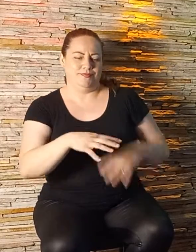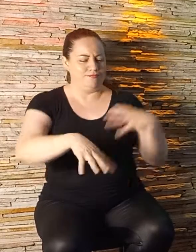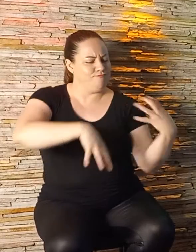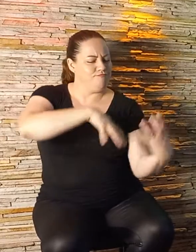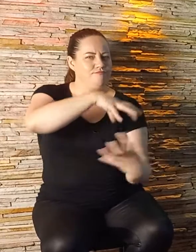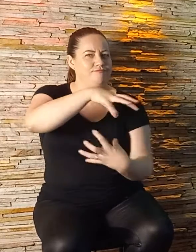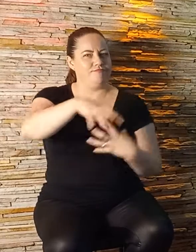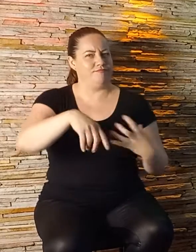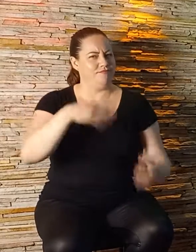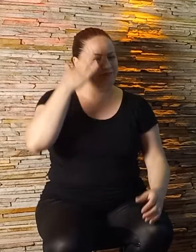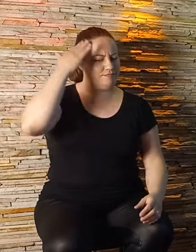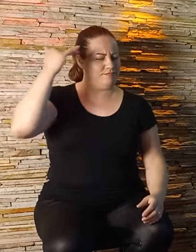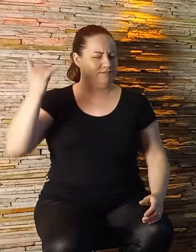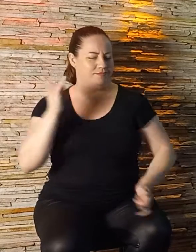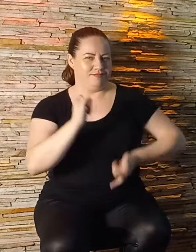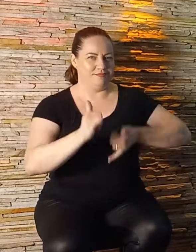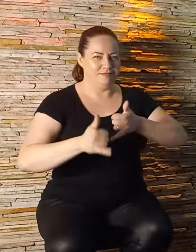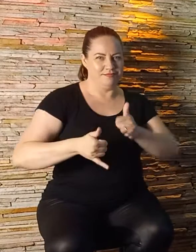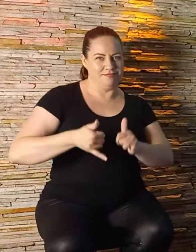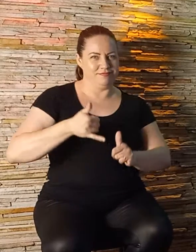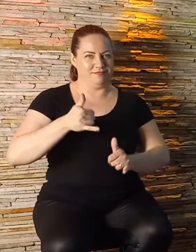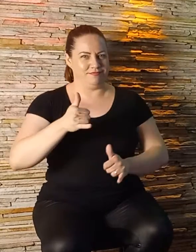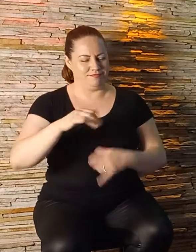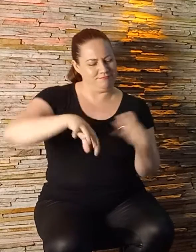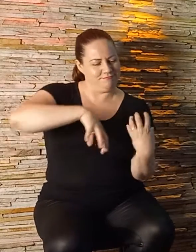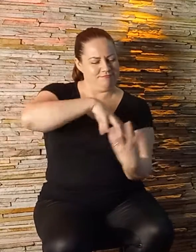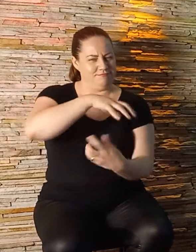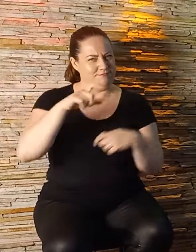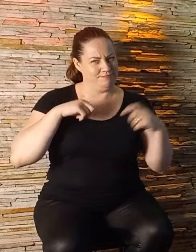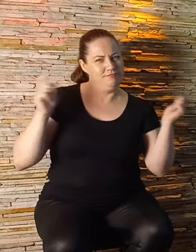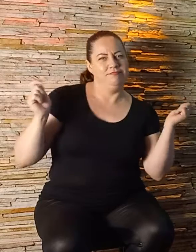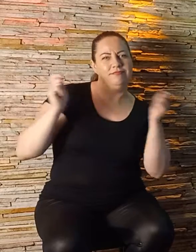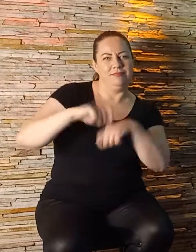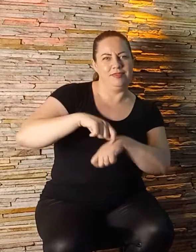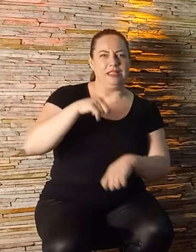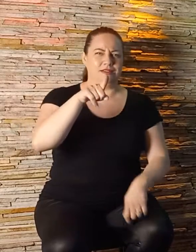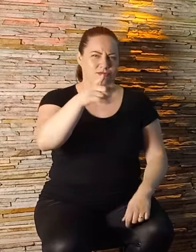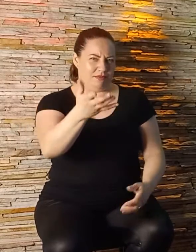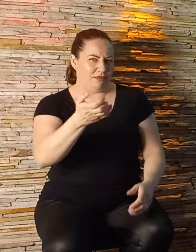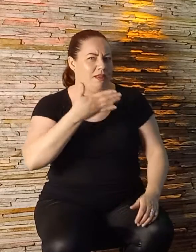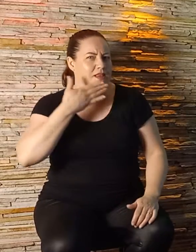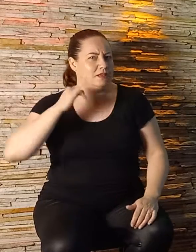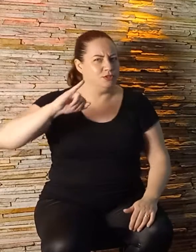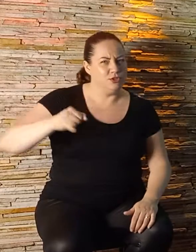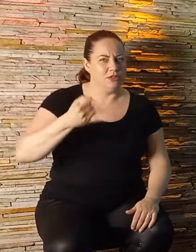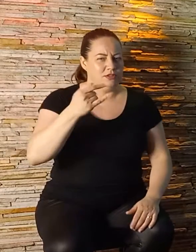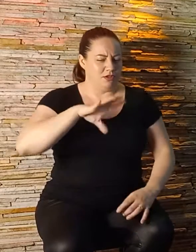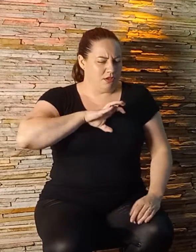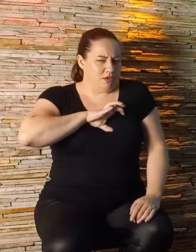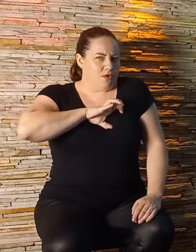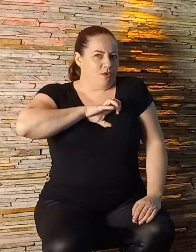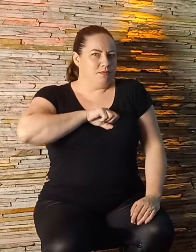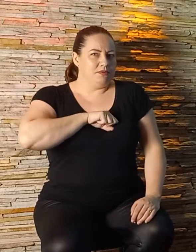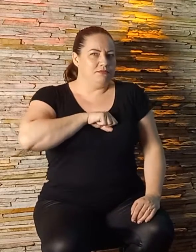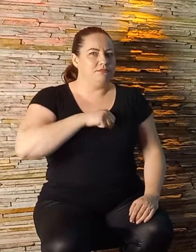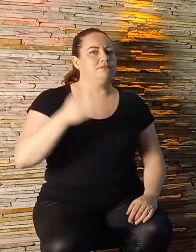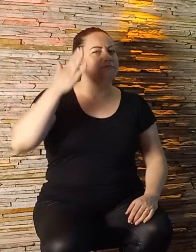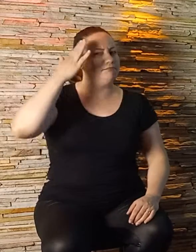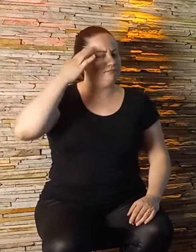senta no talento na legancy a parte condição se quiser uma chance um romance